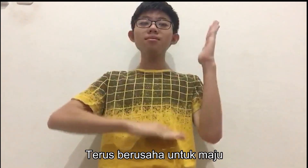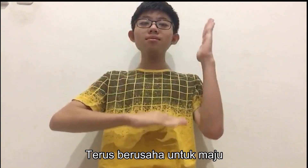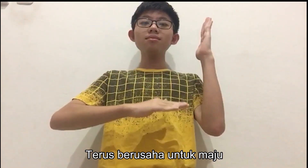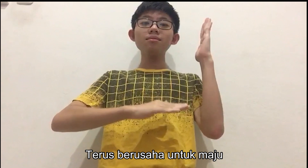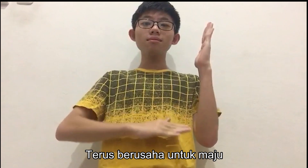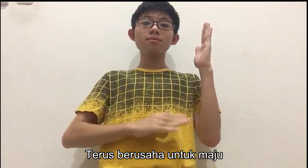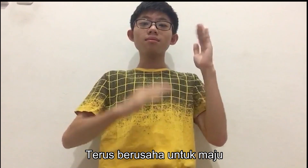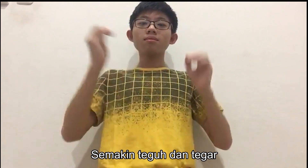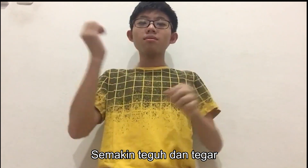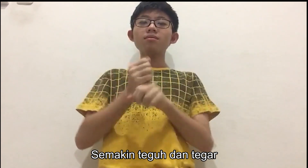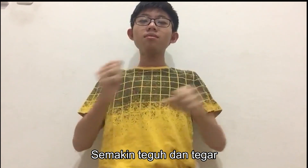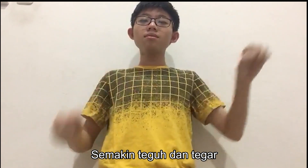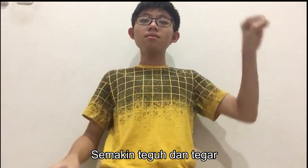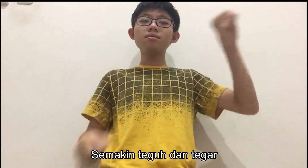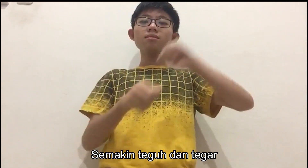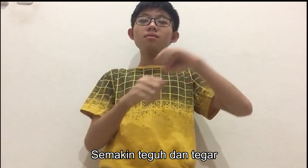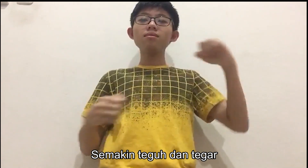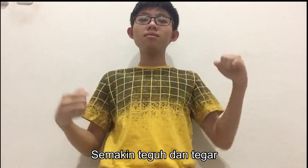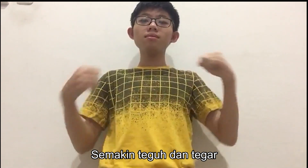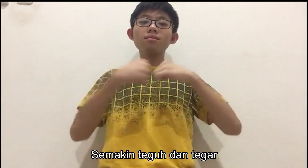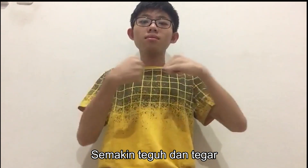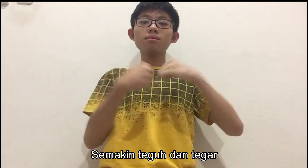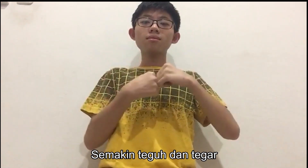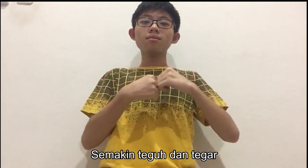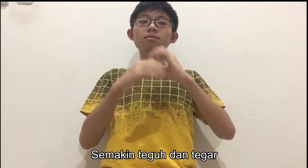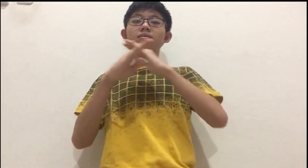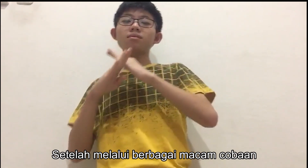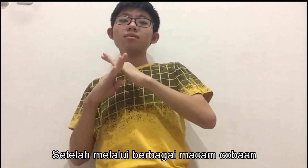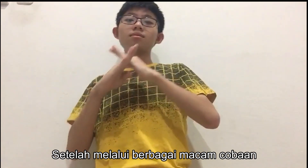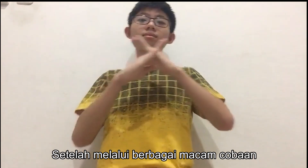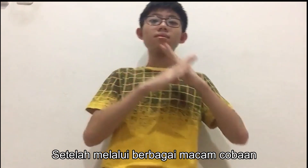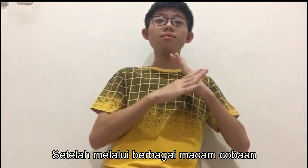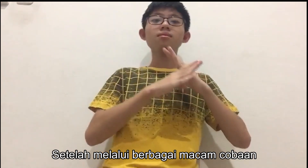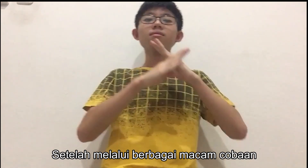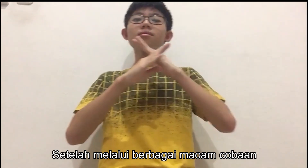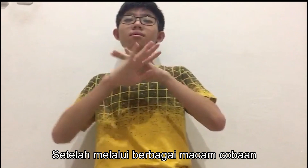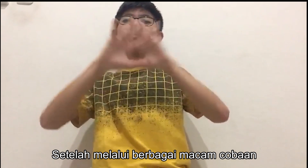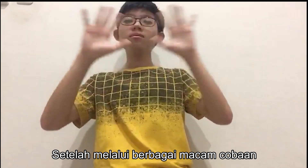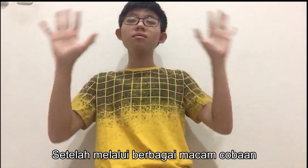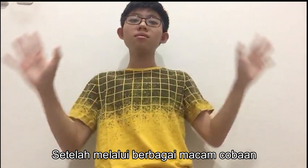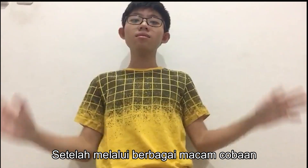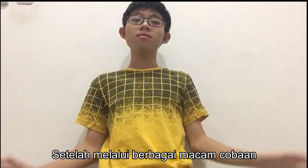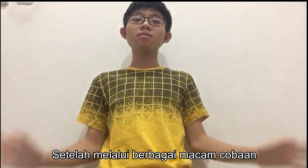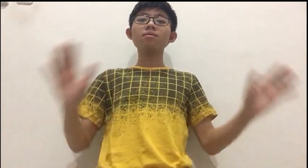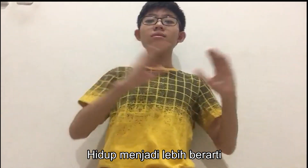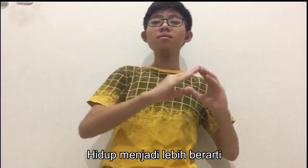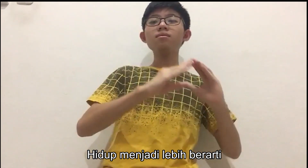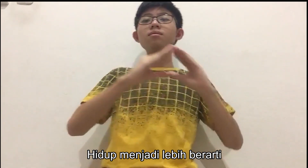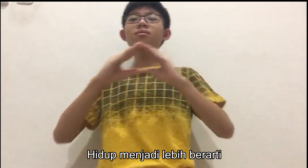取，更加坚定。岁月洗礼，生命